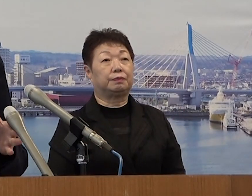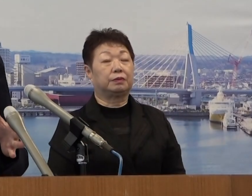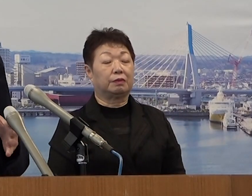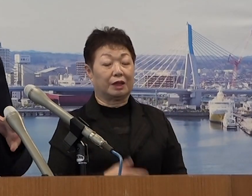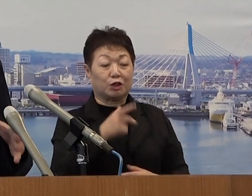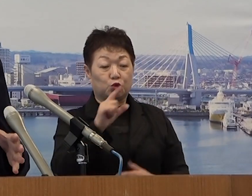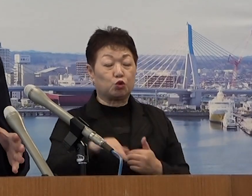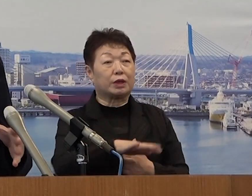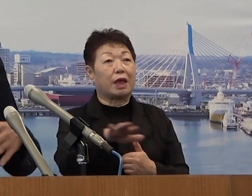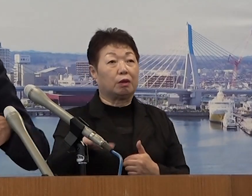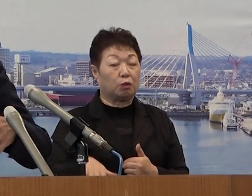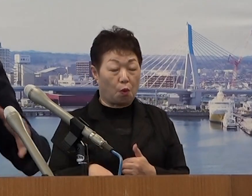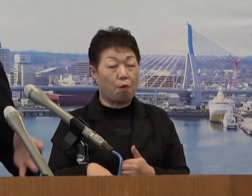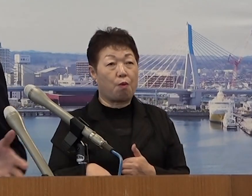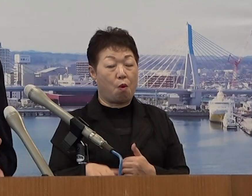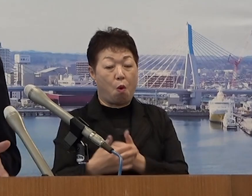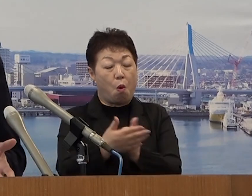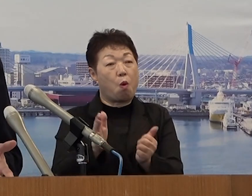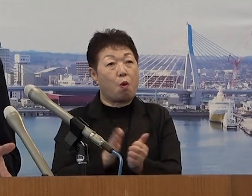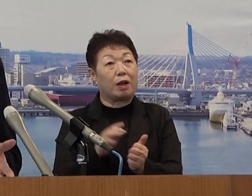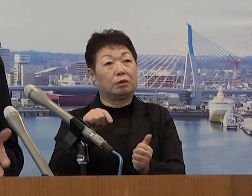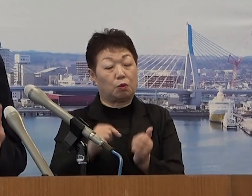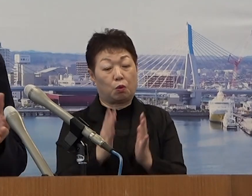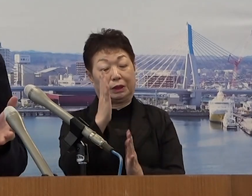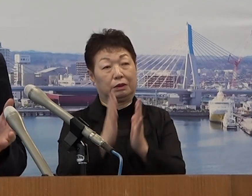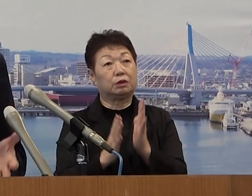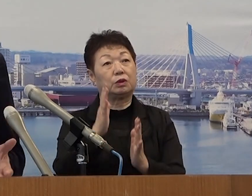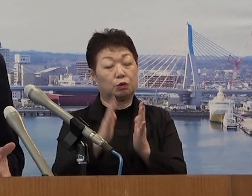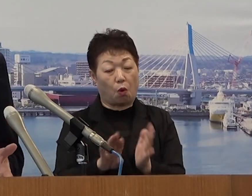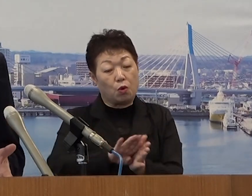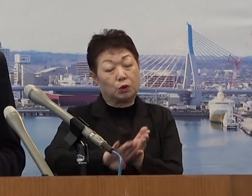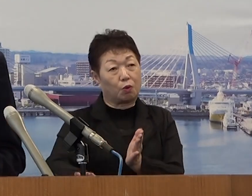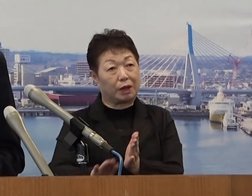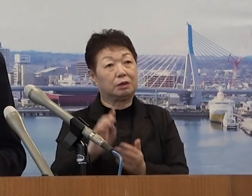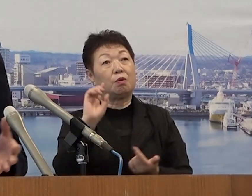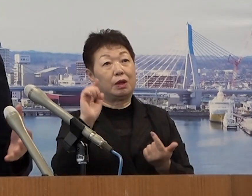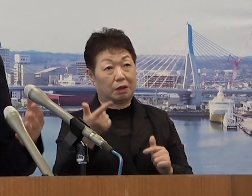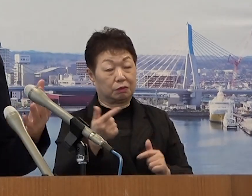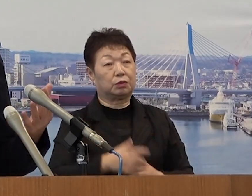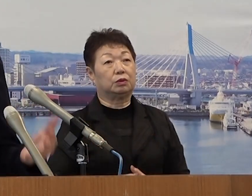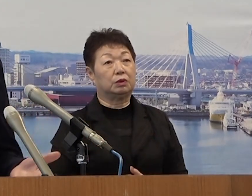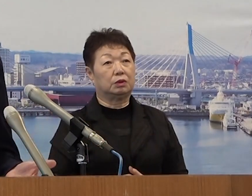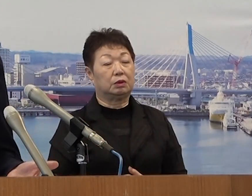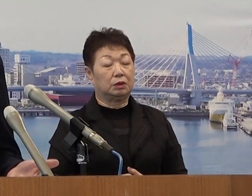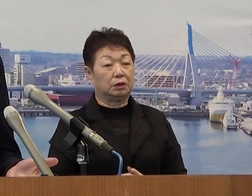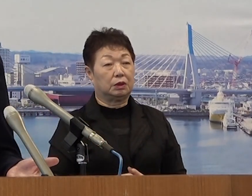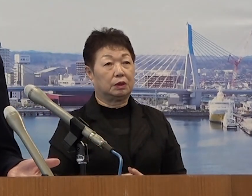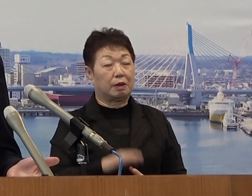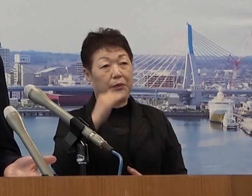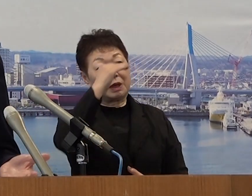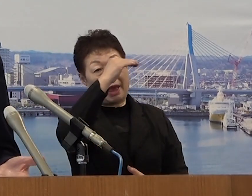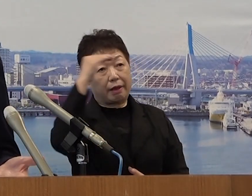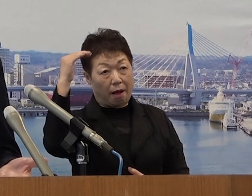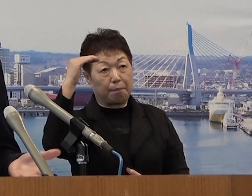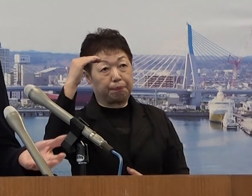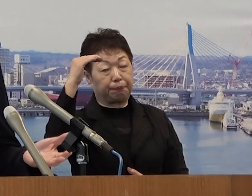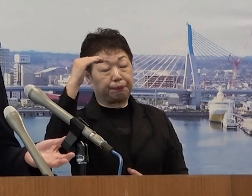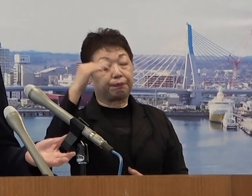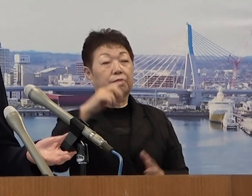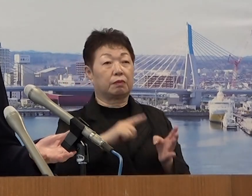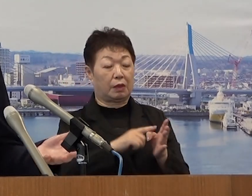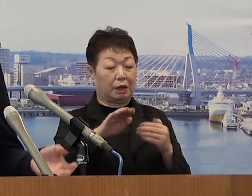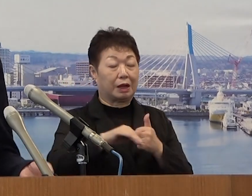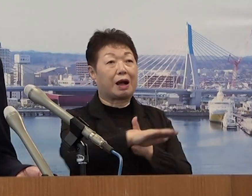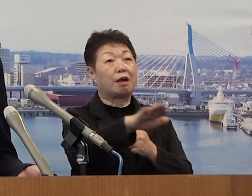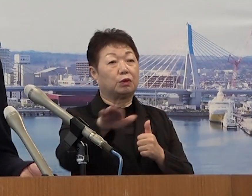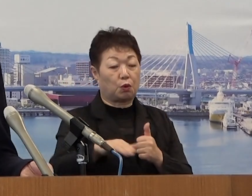水源海洋保安林を除外するということだけではなくて、やはり景観の問題もあります。それから環